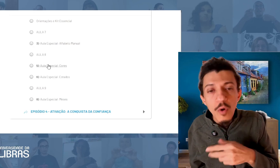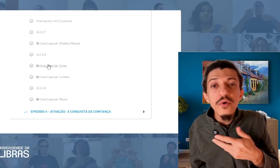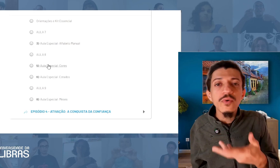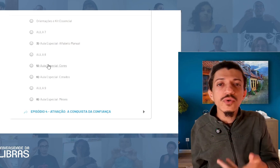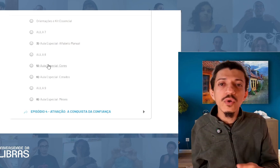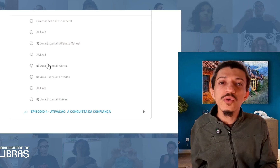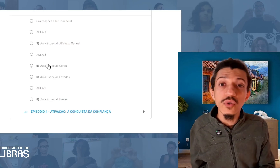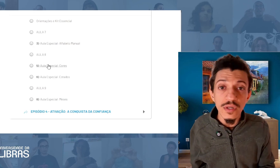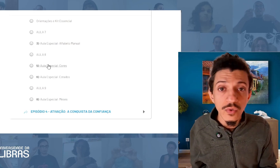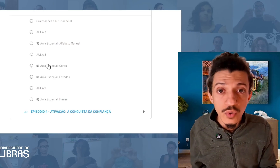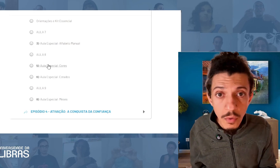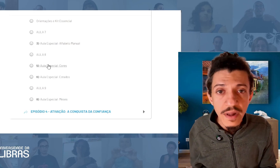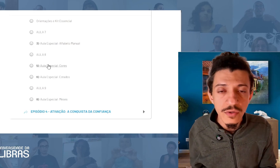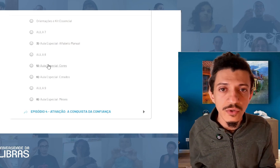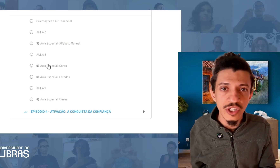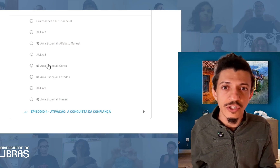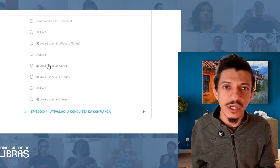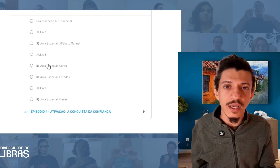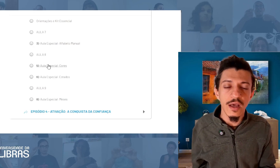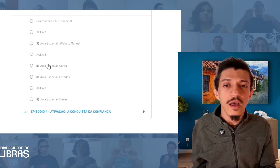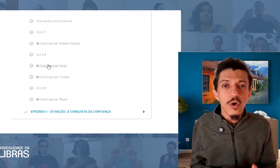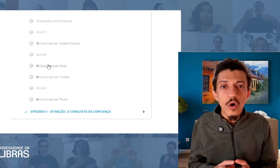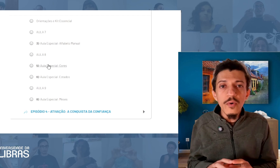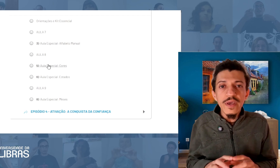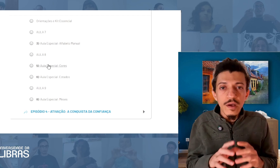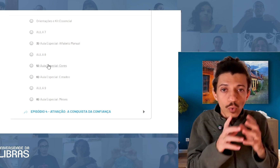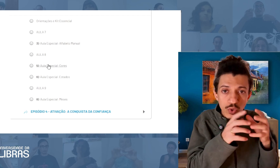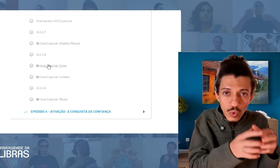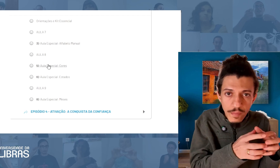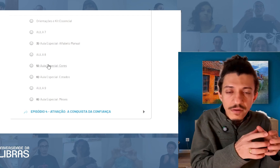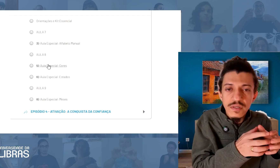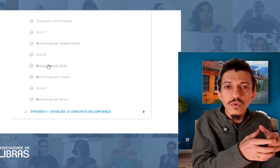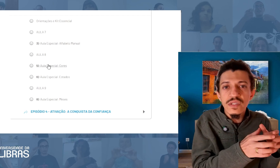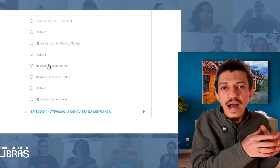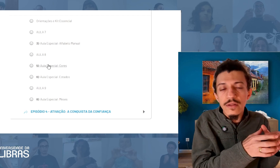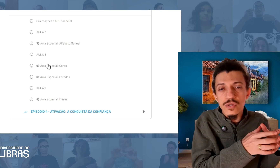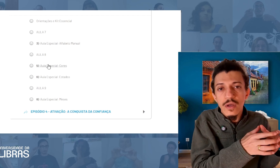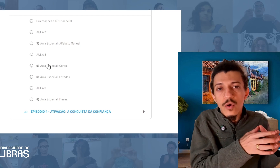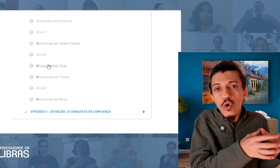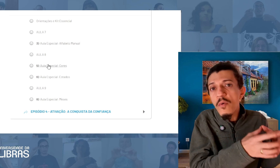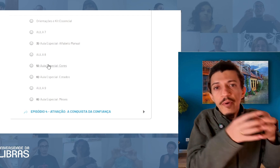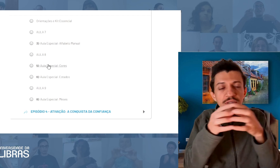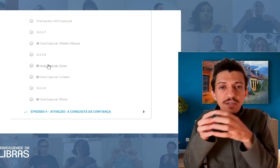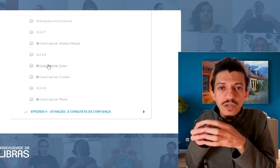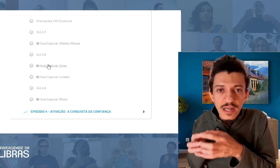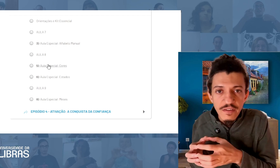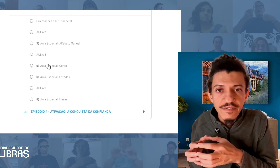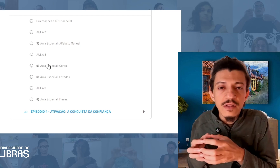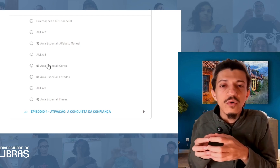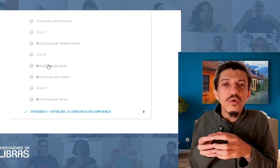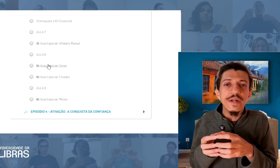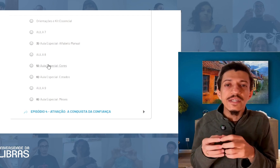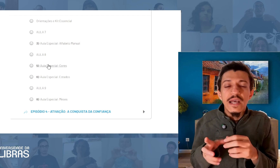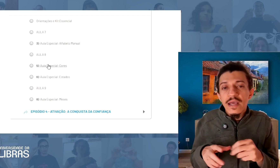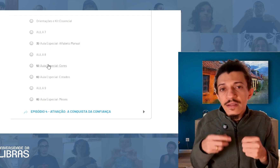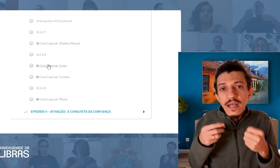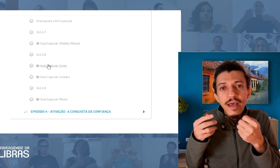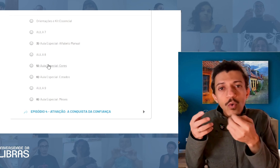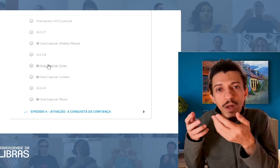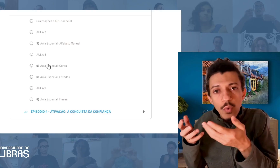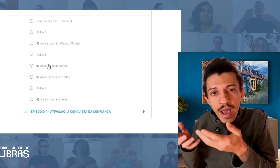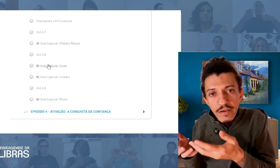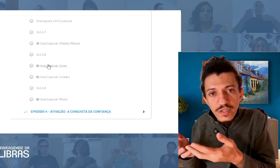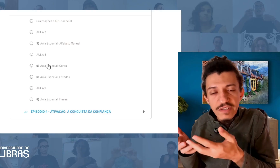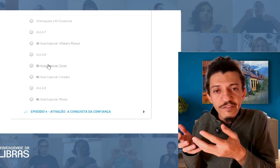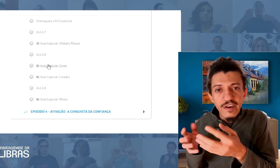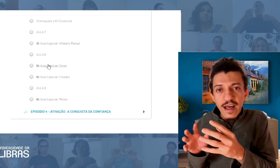entender como que os surdos usam os números no dia a dia, como que os números são usados como o processo de classificadores, entender